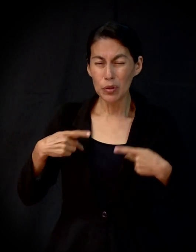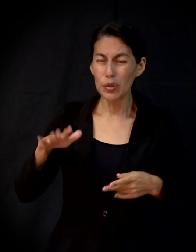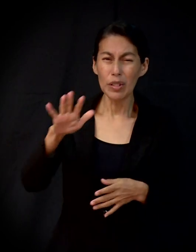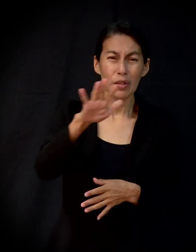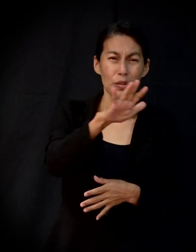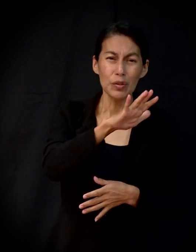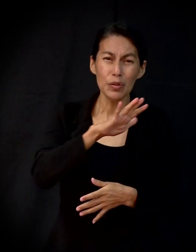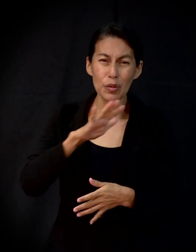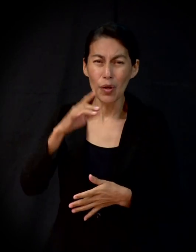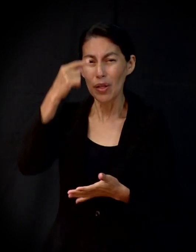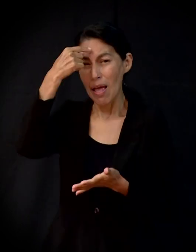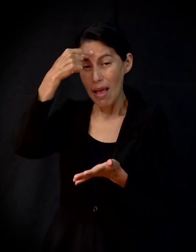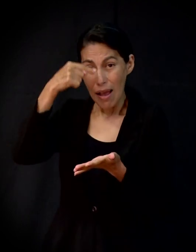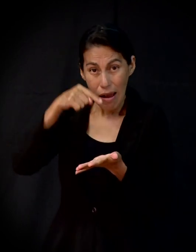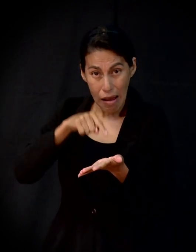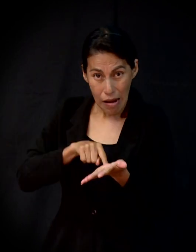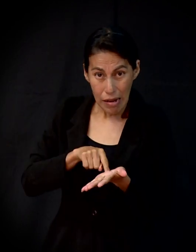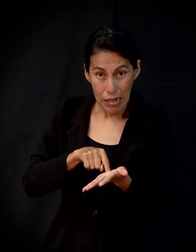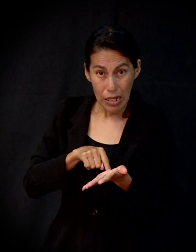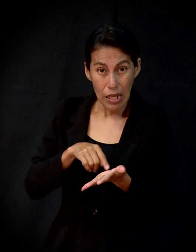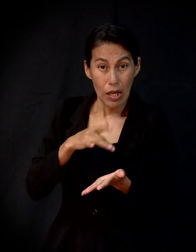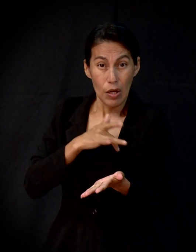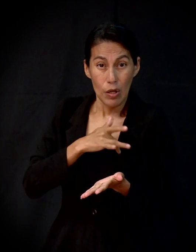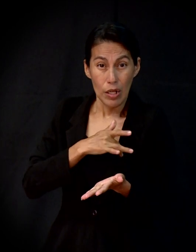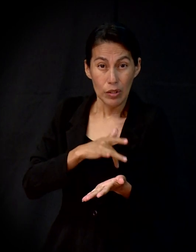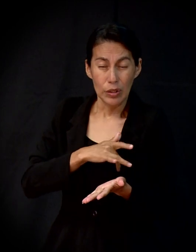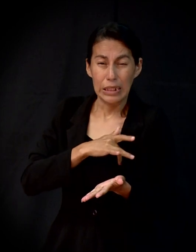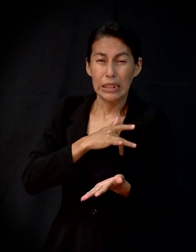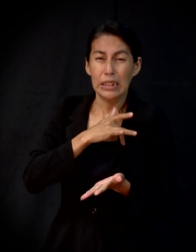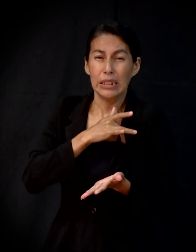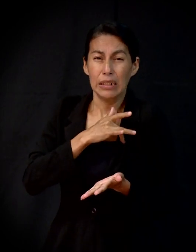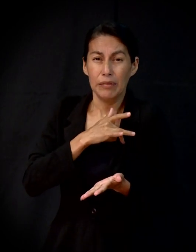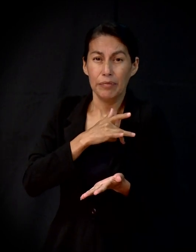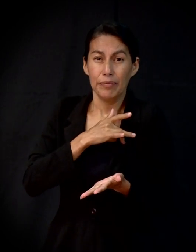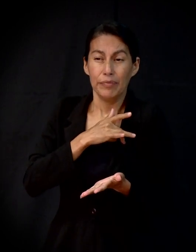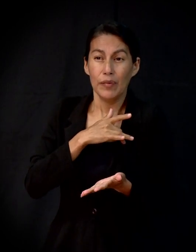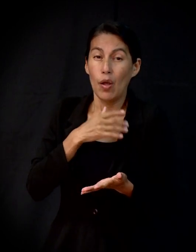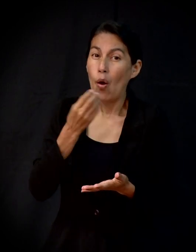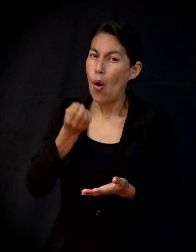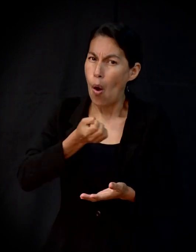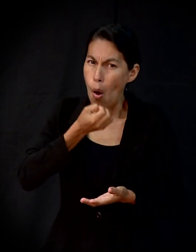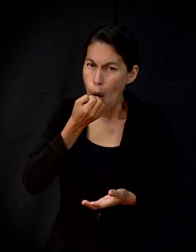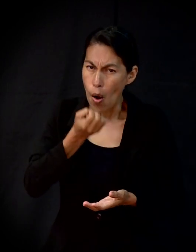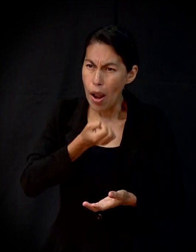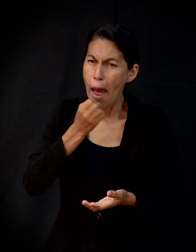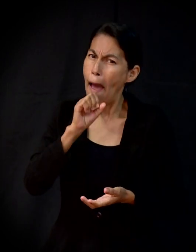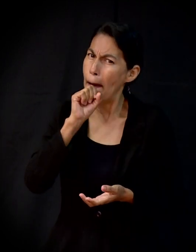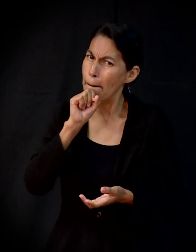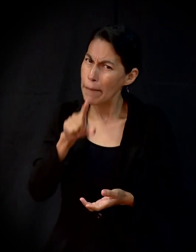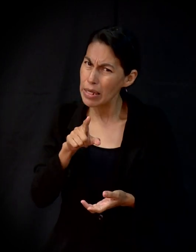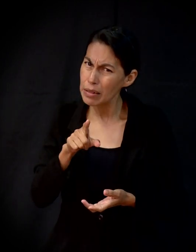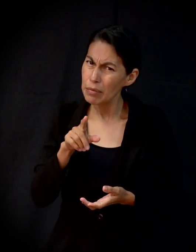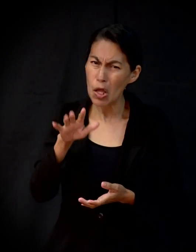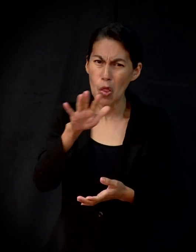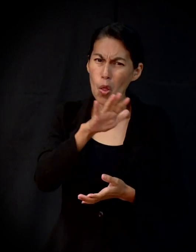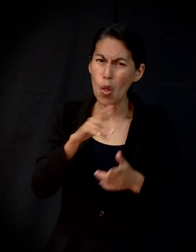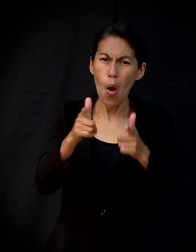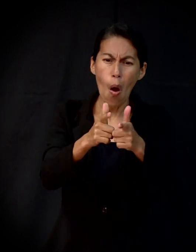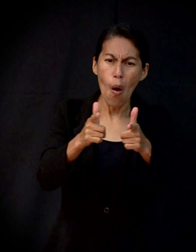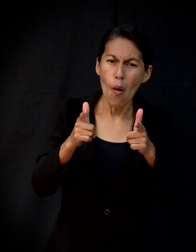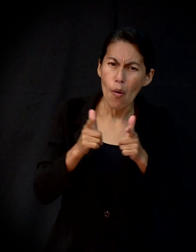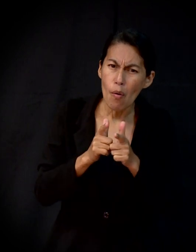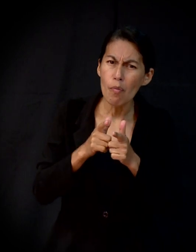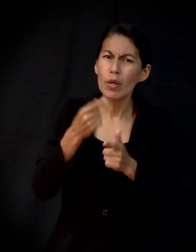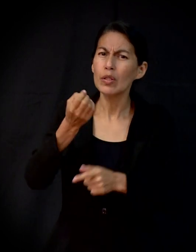están creyentes y que desean en su corazón orar por esas mismas peticiones,